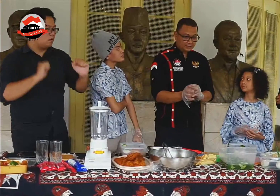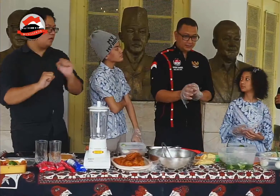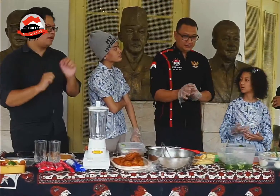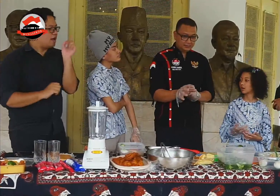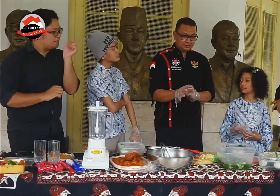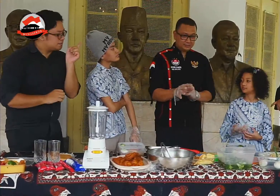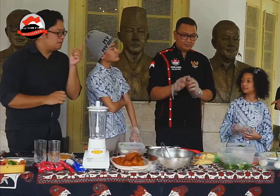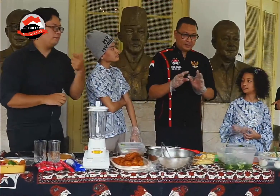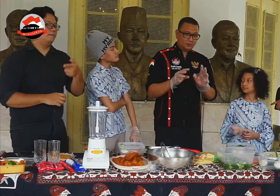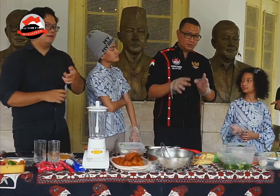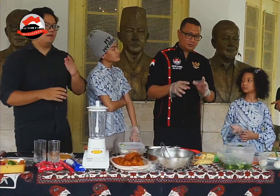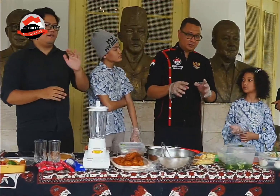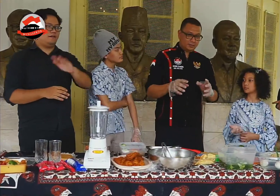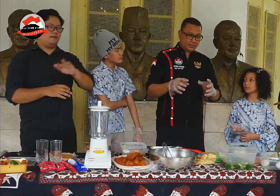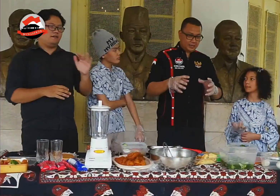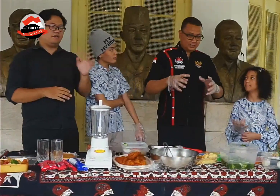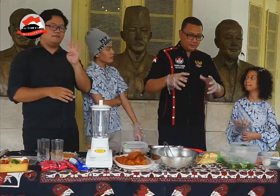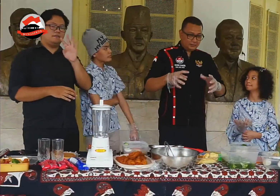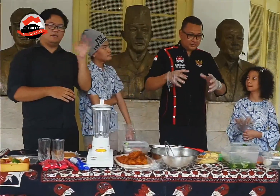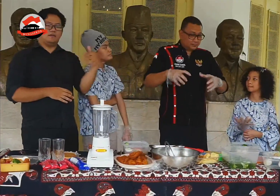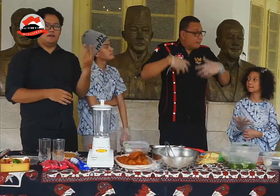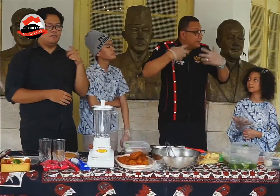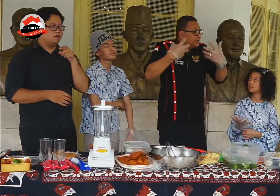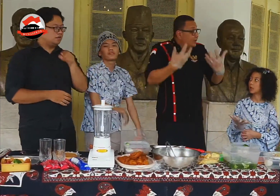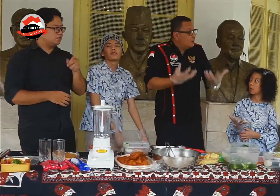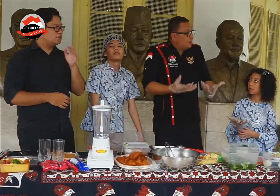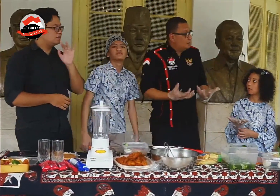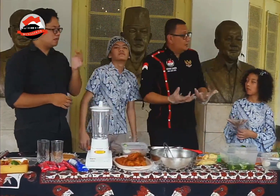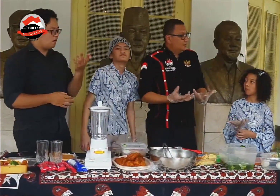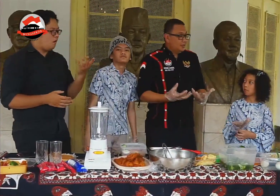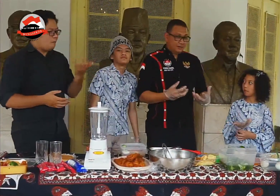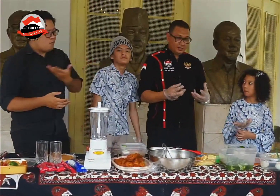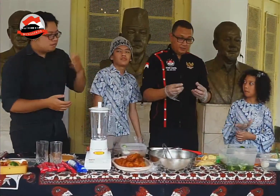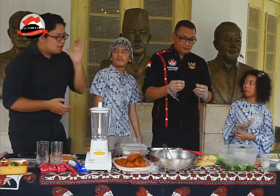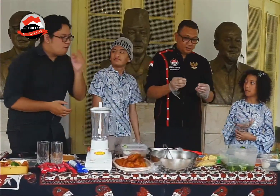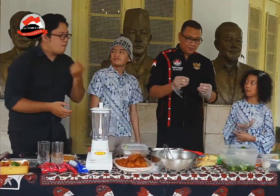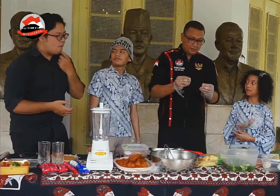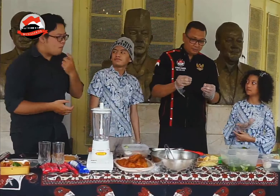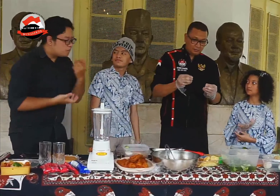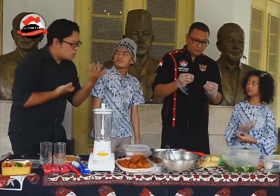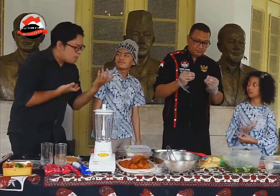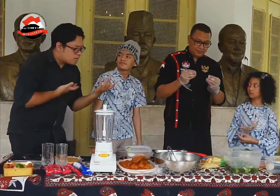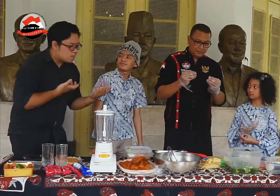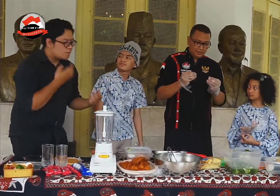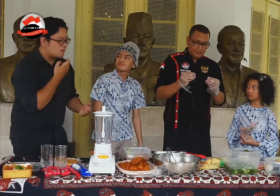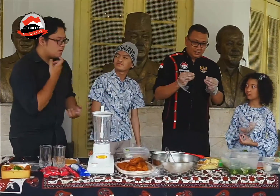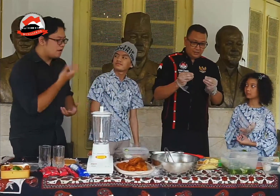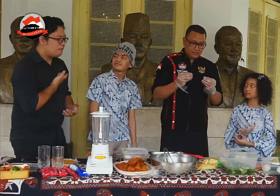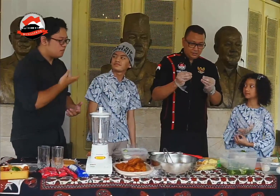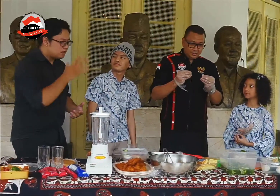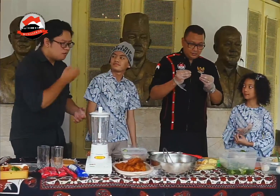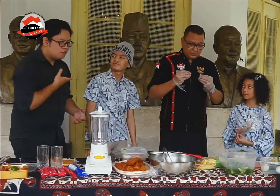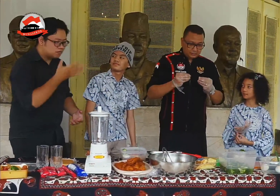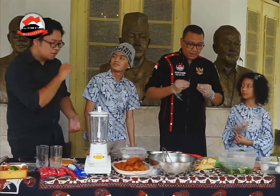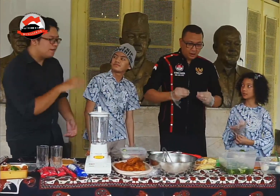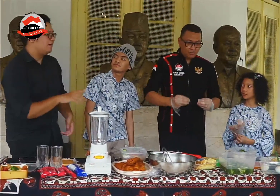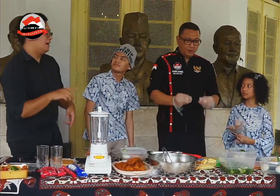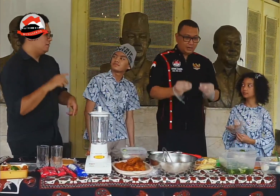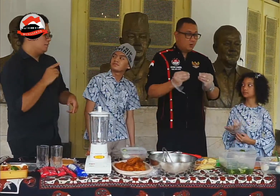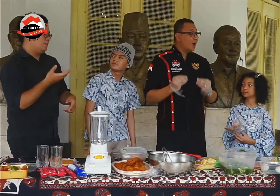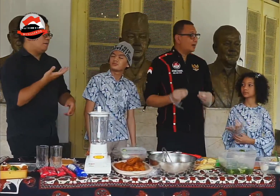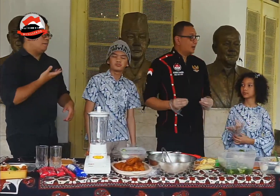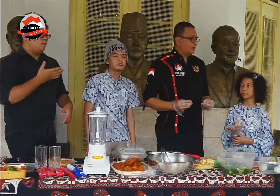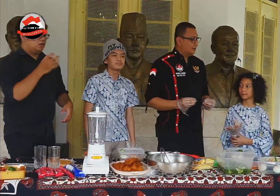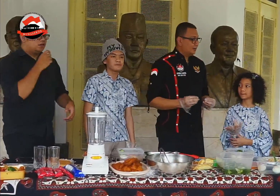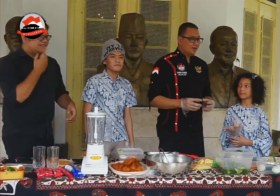anak-anak 4 tahun itu kan mereka lagi serba pingin tahu. Nah, mereka betul. Juga biar untuk lebih tahu